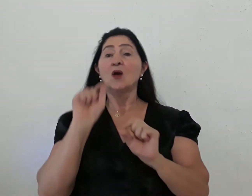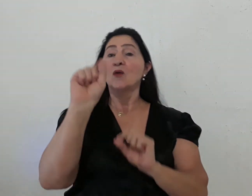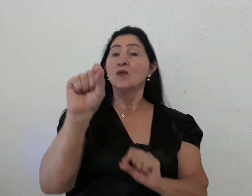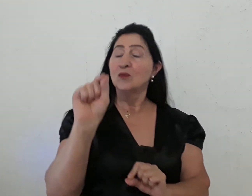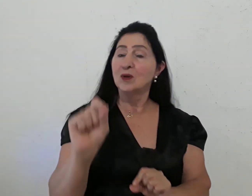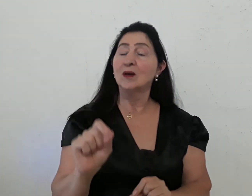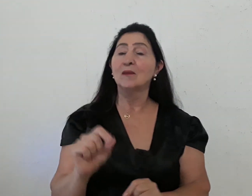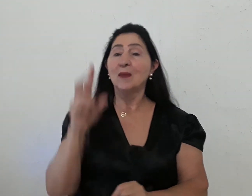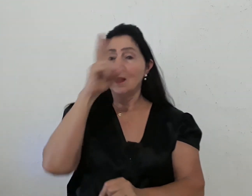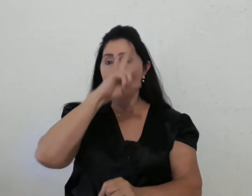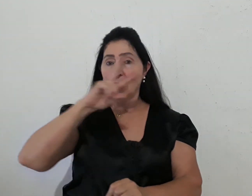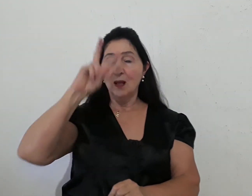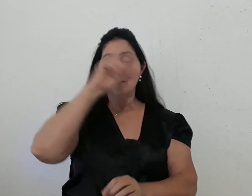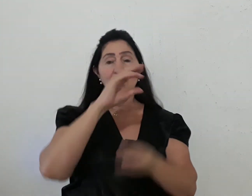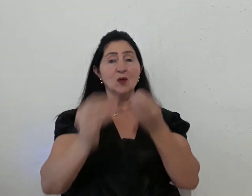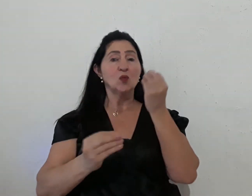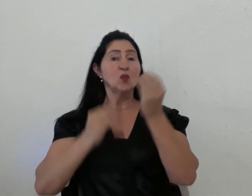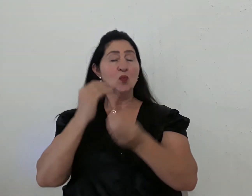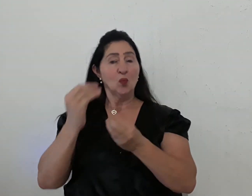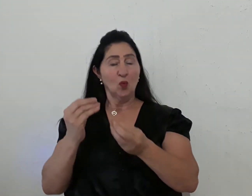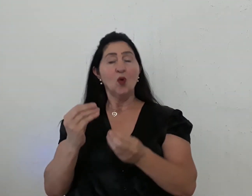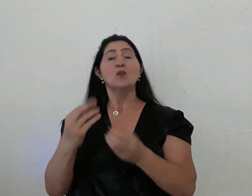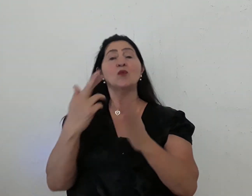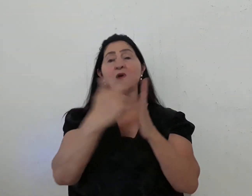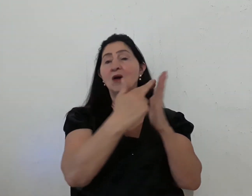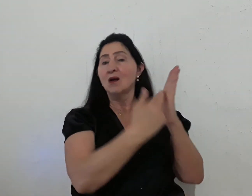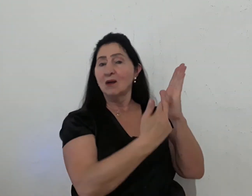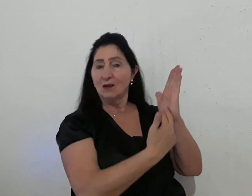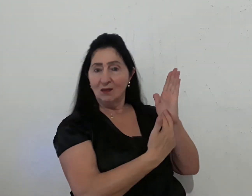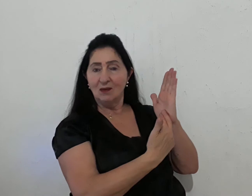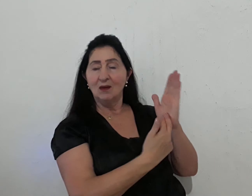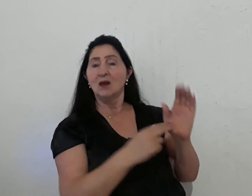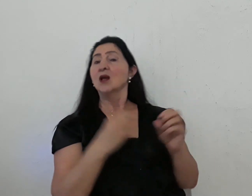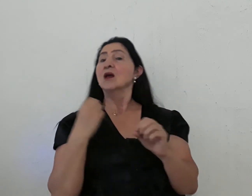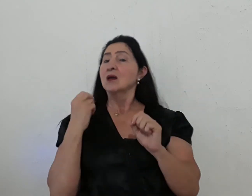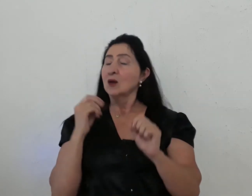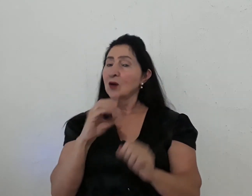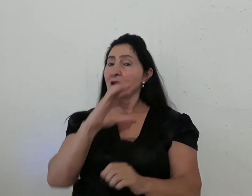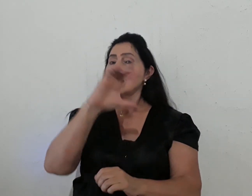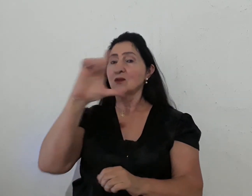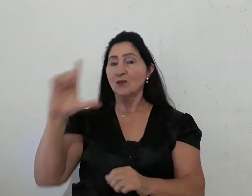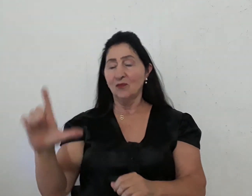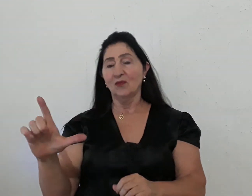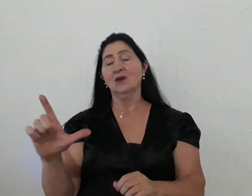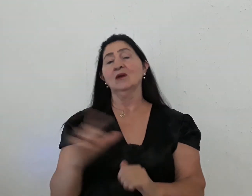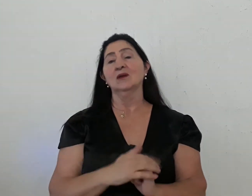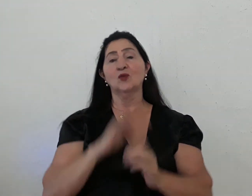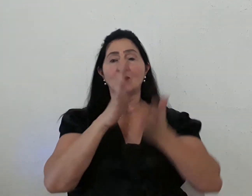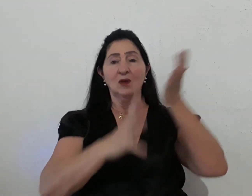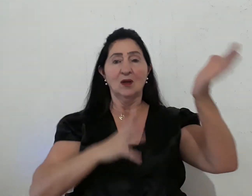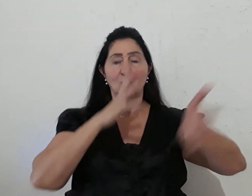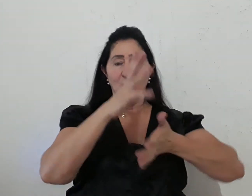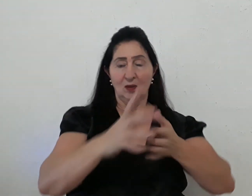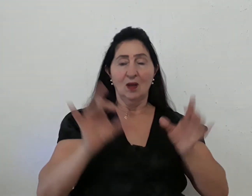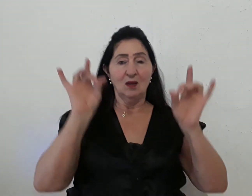válido lembrar que existem algumas regras que permeiam esta ferramenta valiosíssima da língua de sinais. Por exemplo,